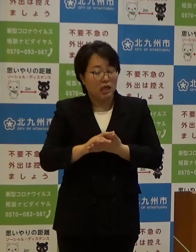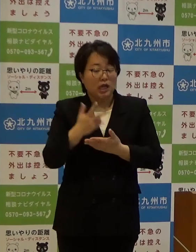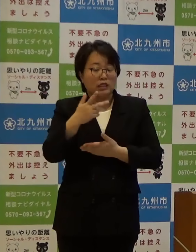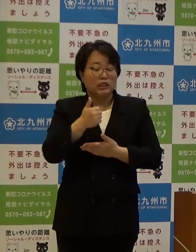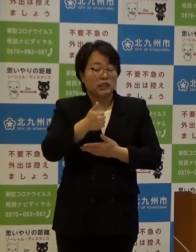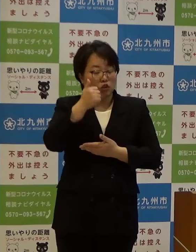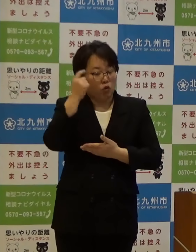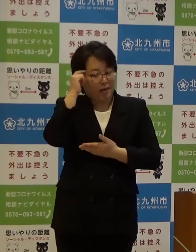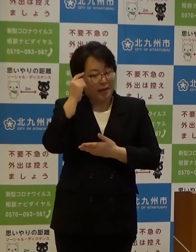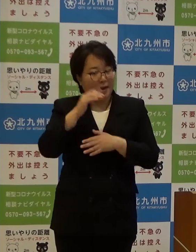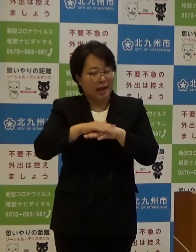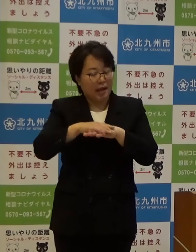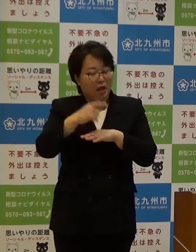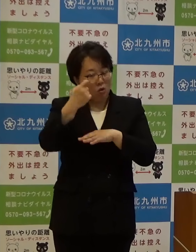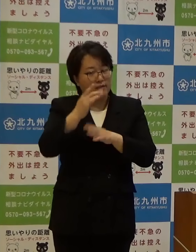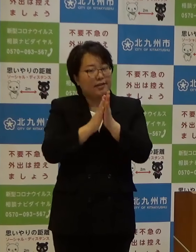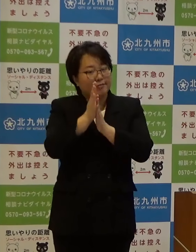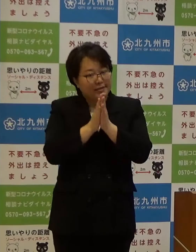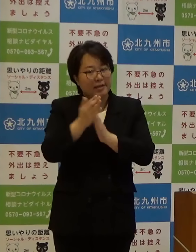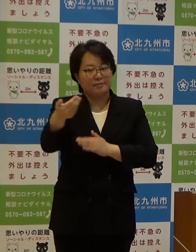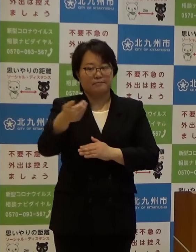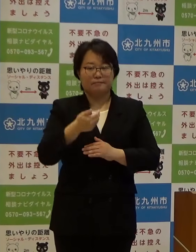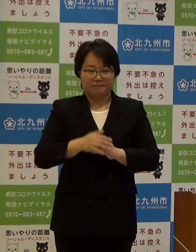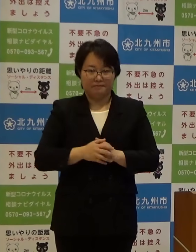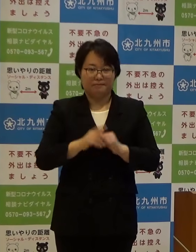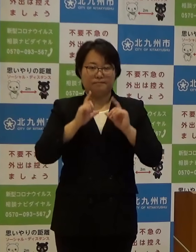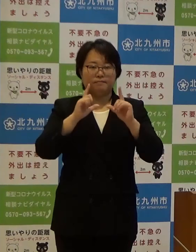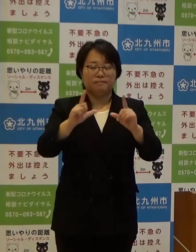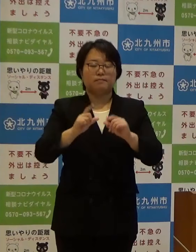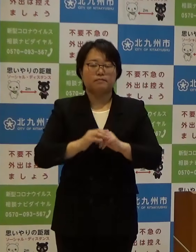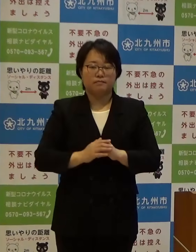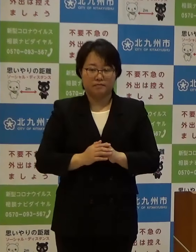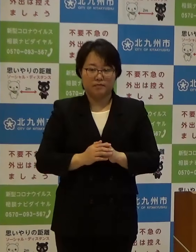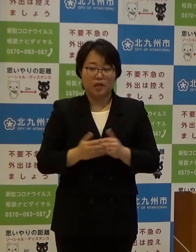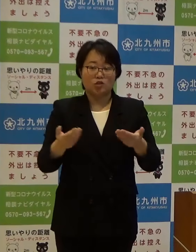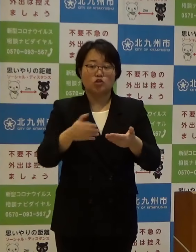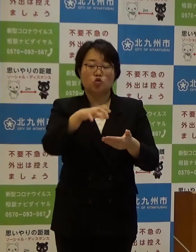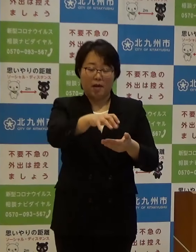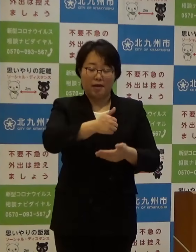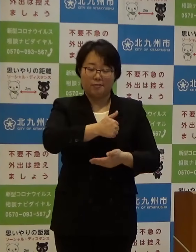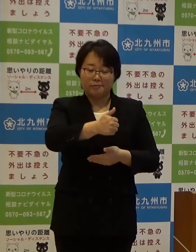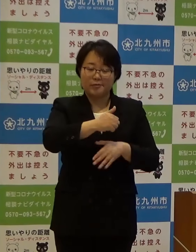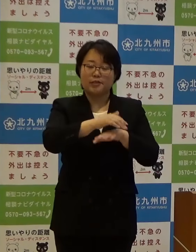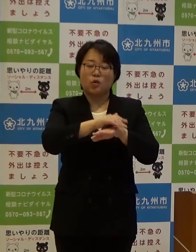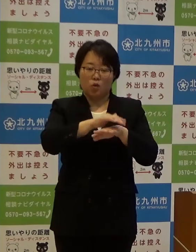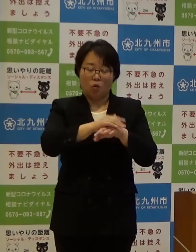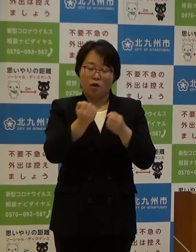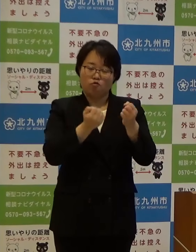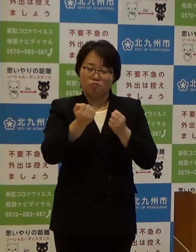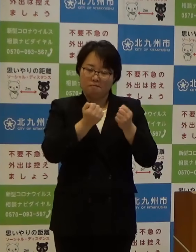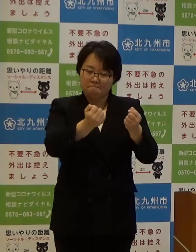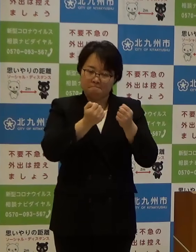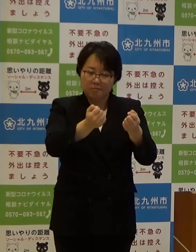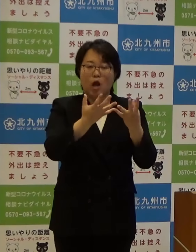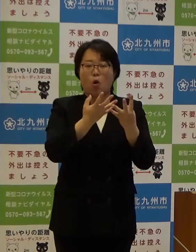全体としての通勤形態は、マイカーが非常に多い地域ですので、